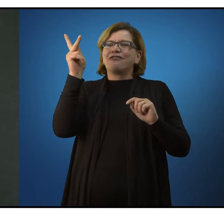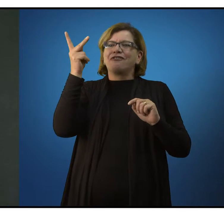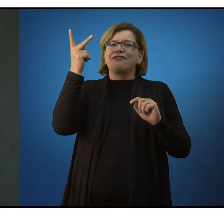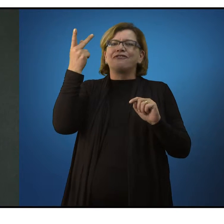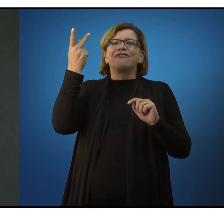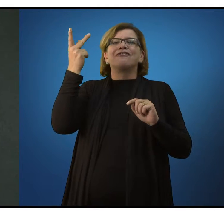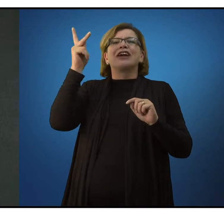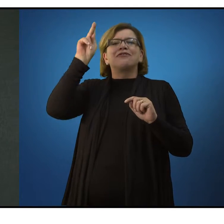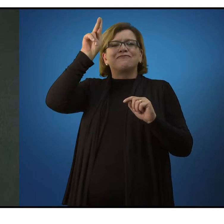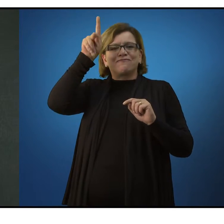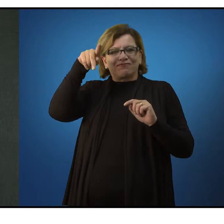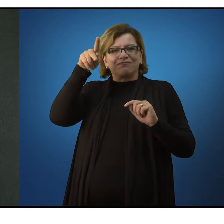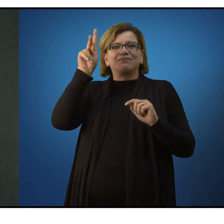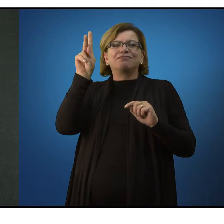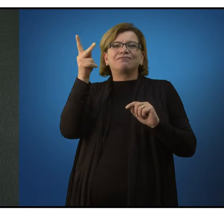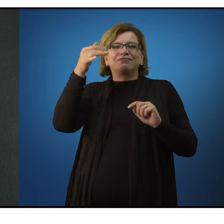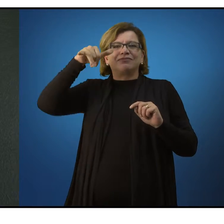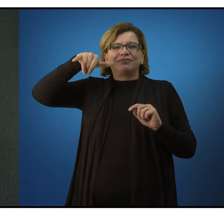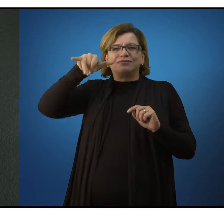né?